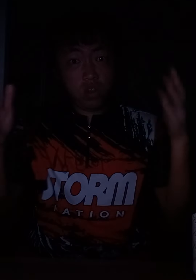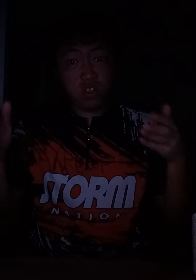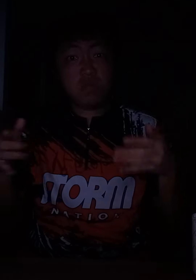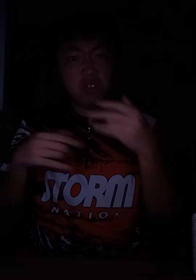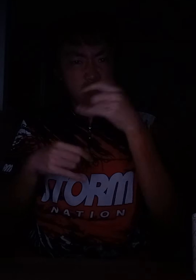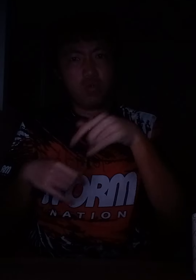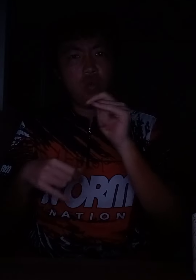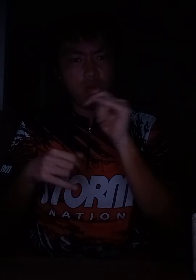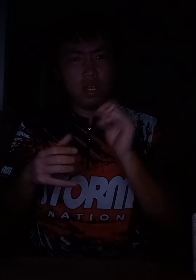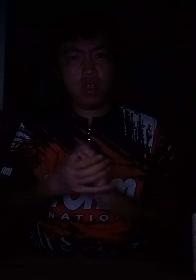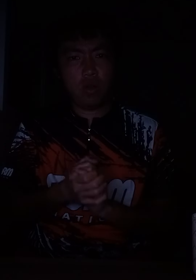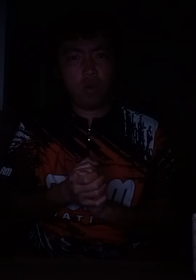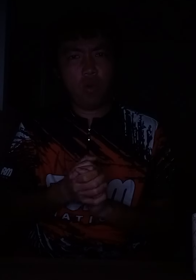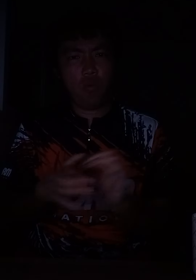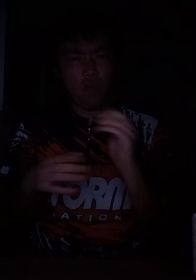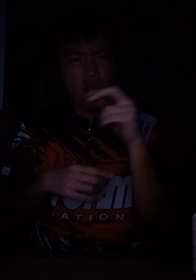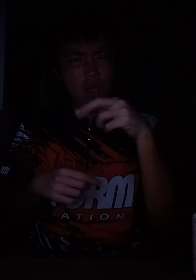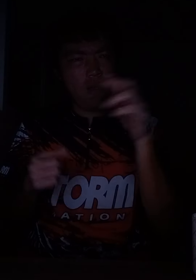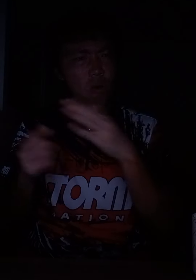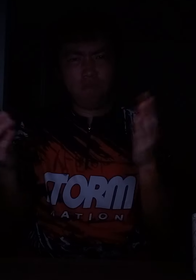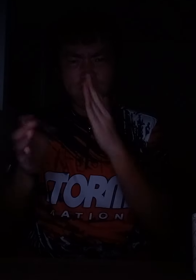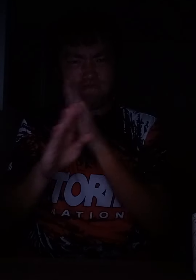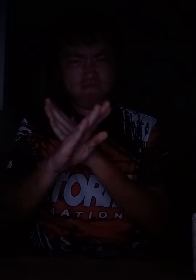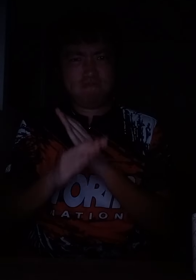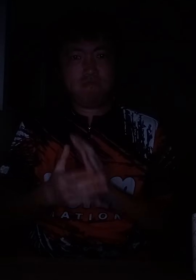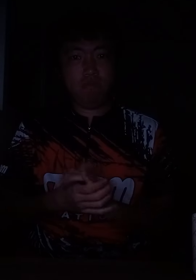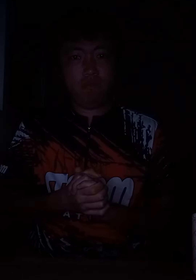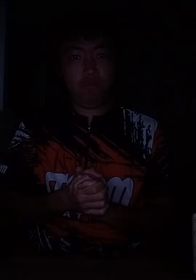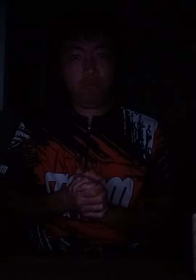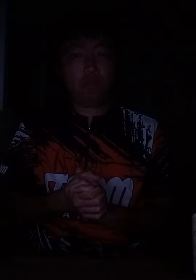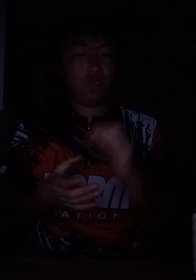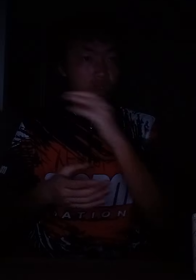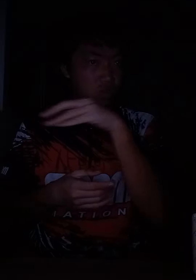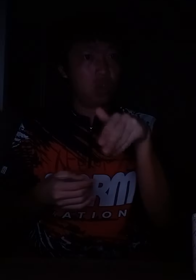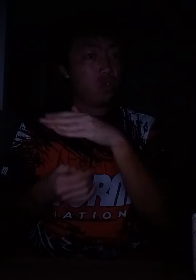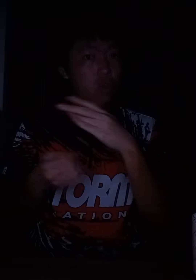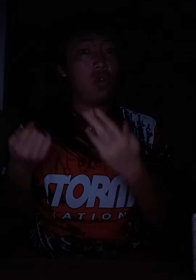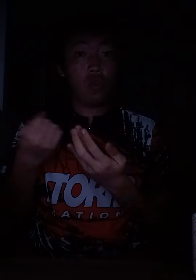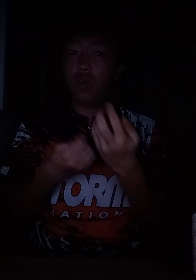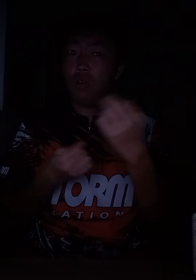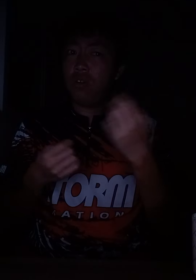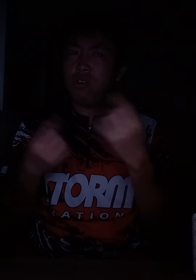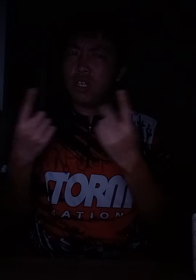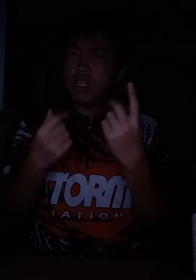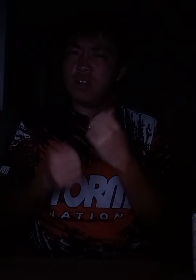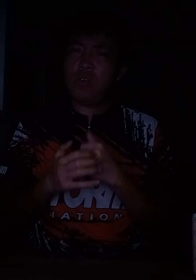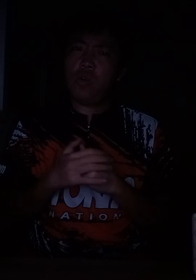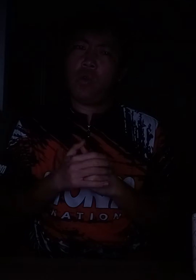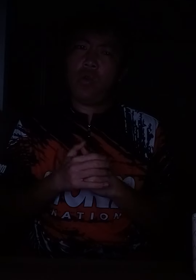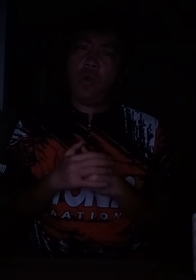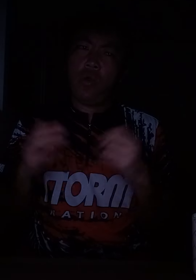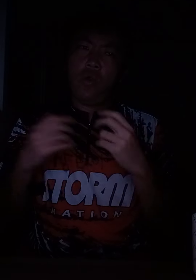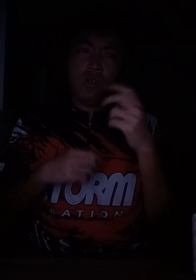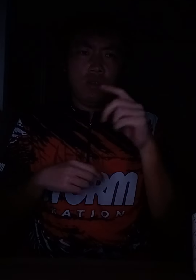필수인 요즘이지만 달리 방법이 없었습니다. 걱정되긴 하는데 일단은 너무 심하게 그러셔서 어떻게 할 수 있는 방법도